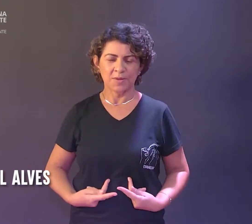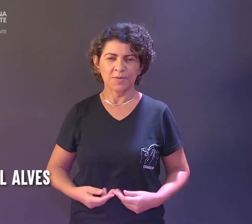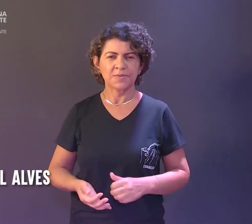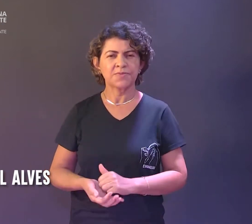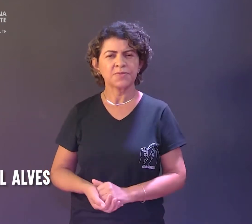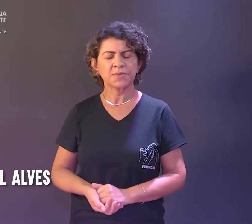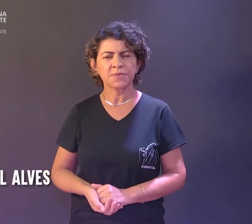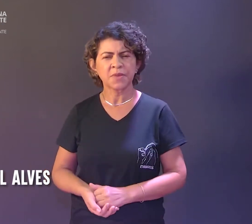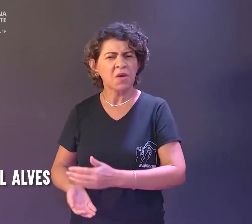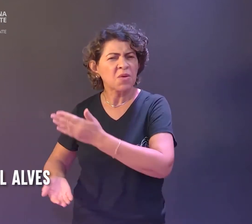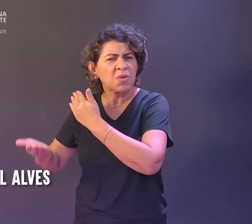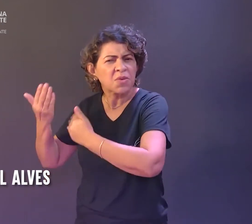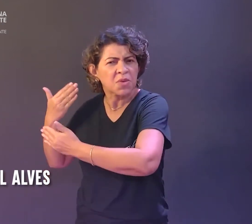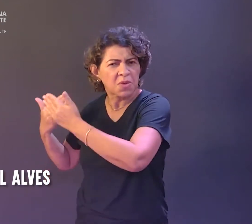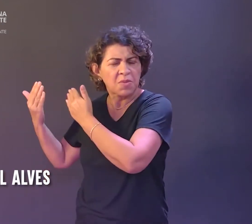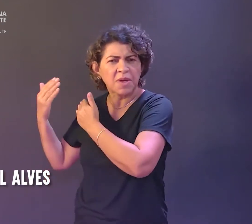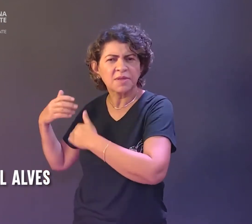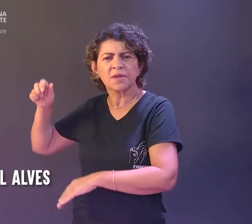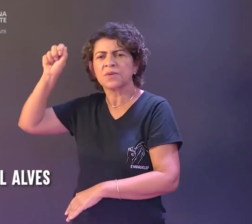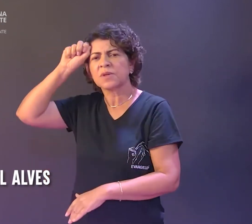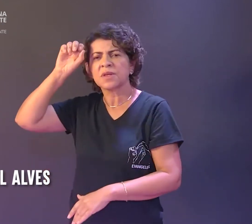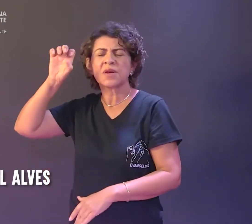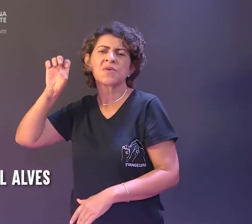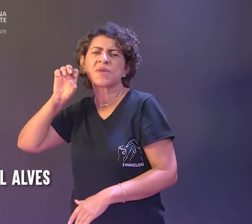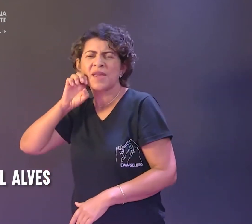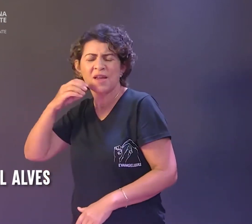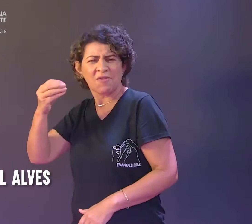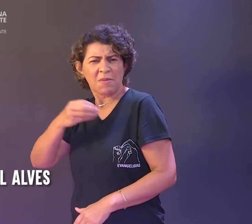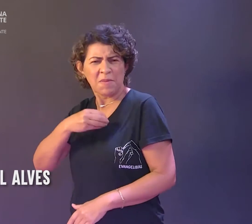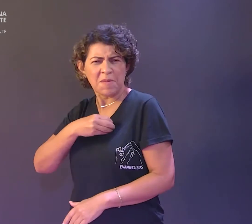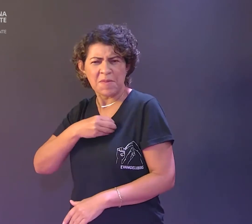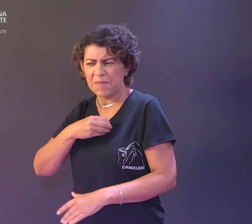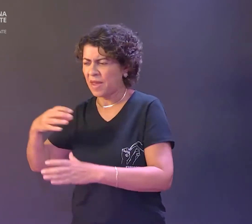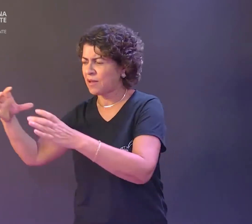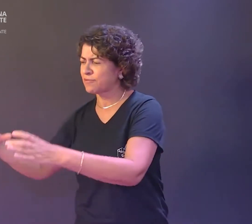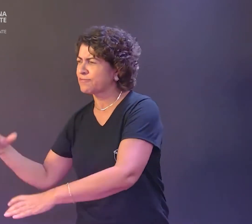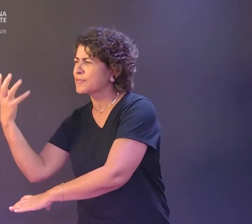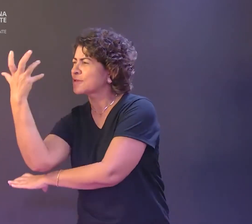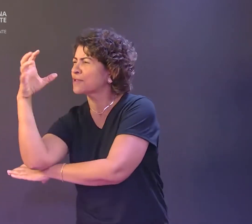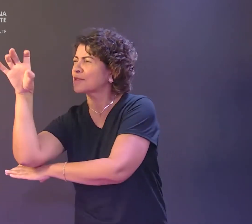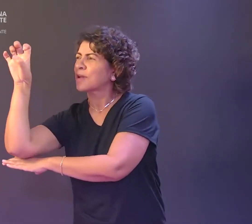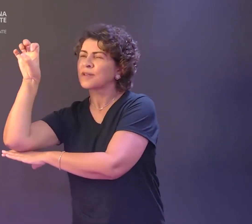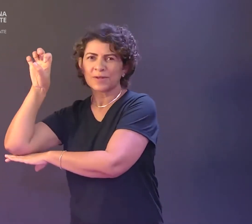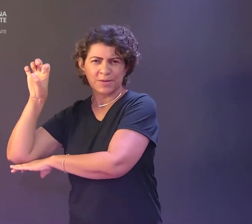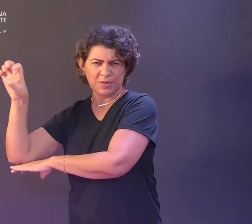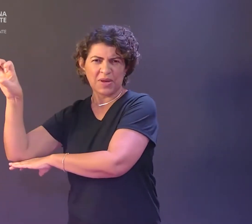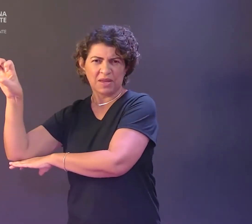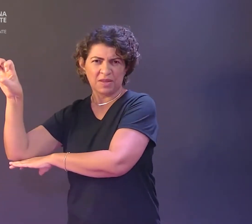Quando Adão e Eva pecaram no jardim do Éden, eles não pecaram apenas